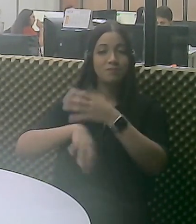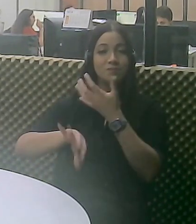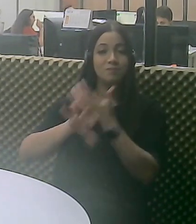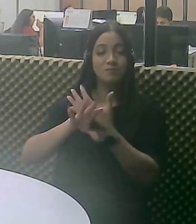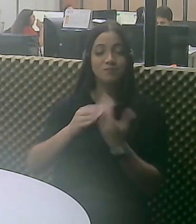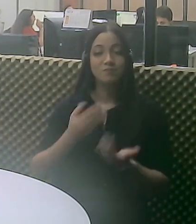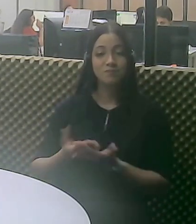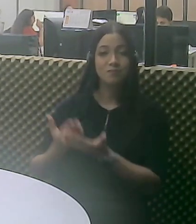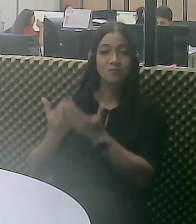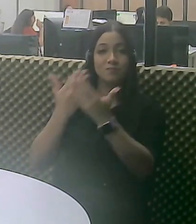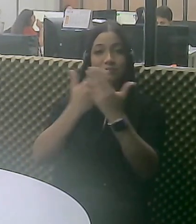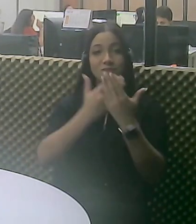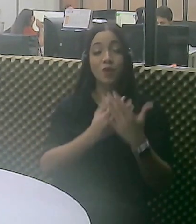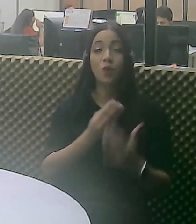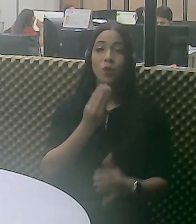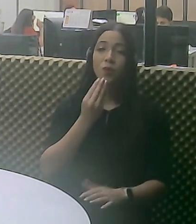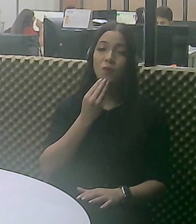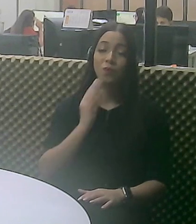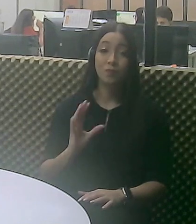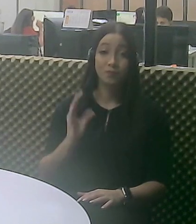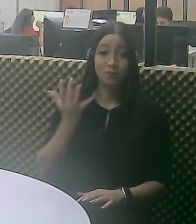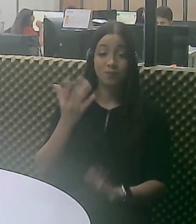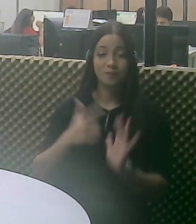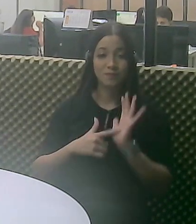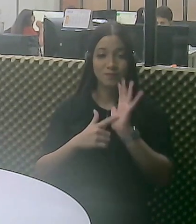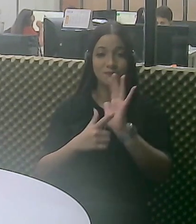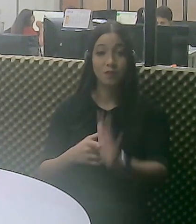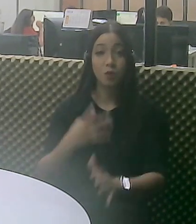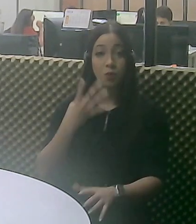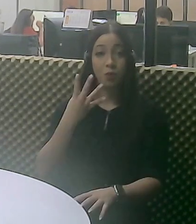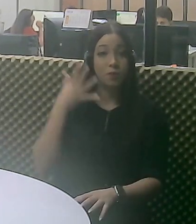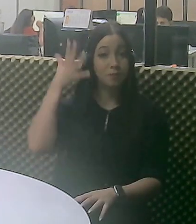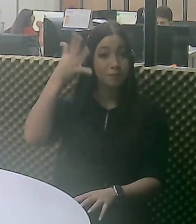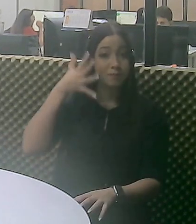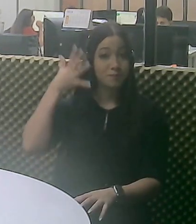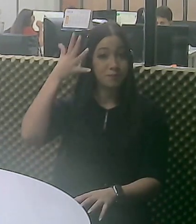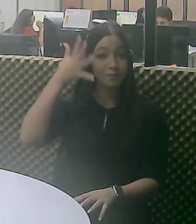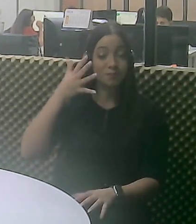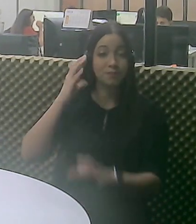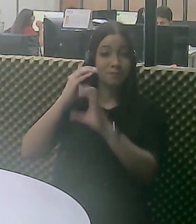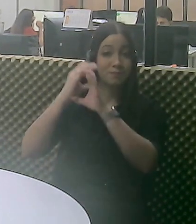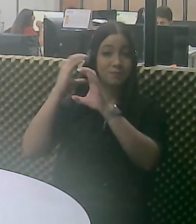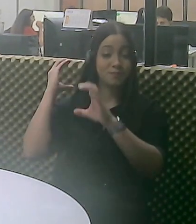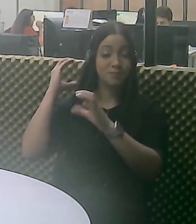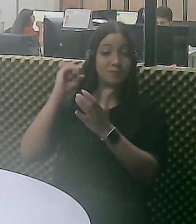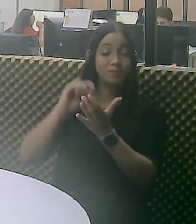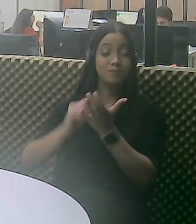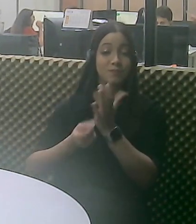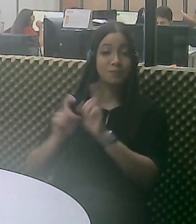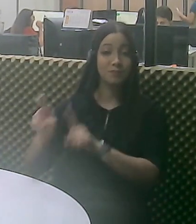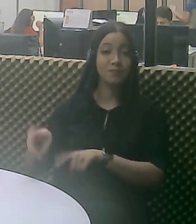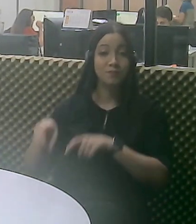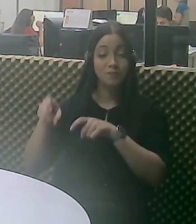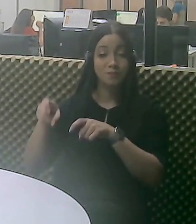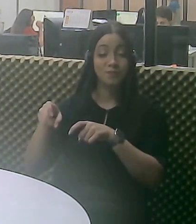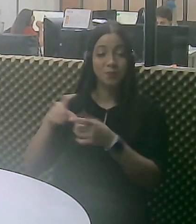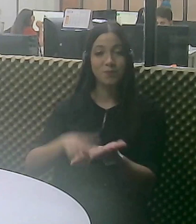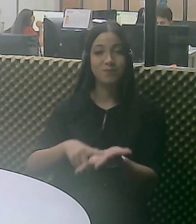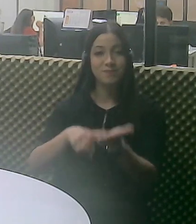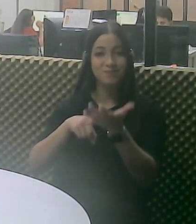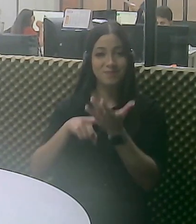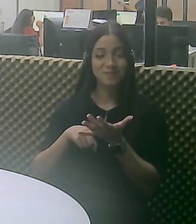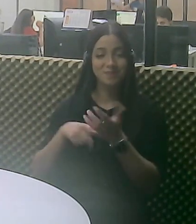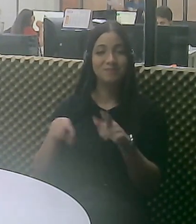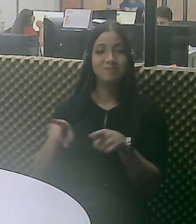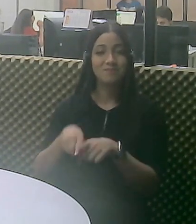e estudantes. Na oportunidade, serão apresentadas 4 palestras por engenheiros agrônomos e ambiental convidados, bem